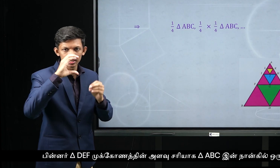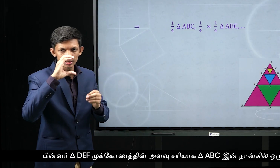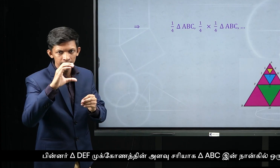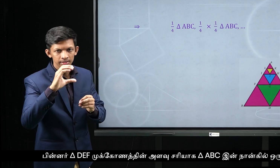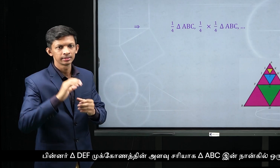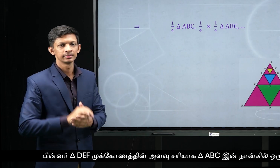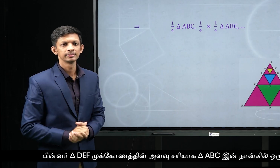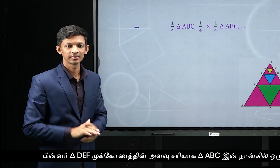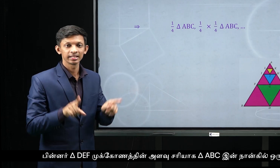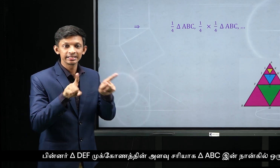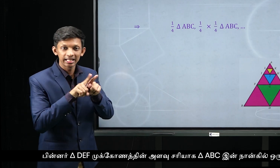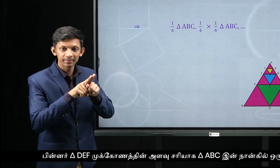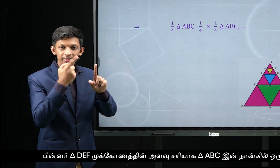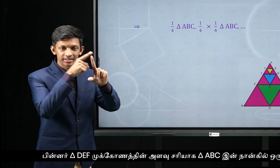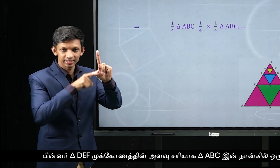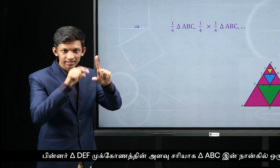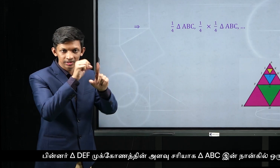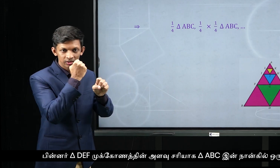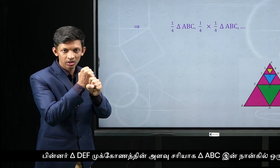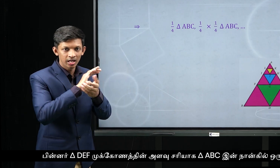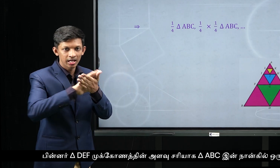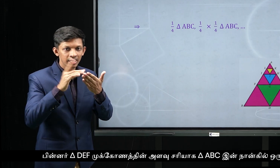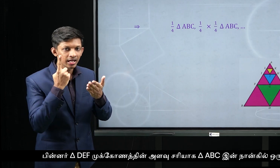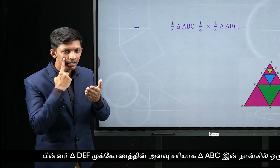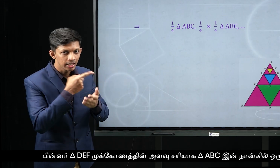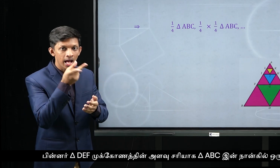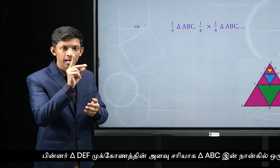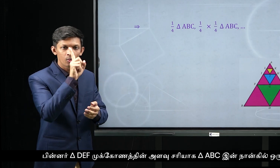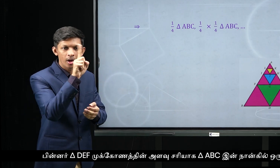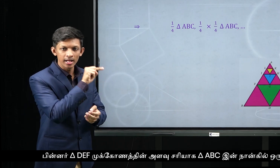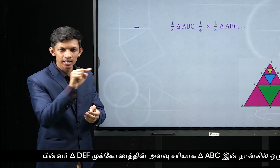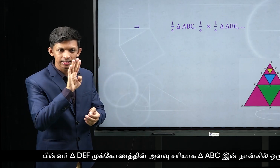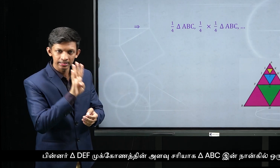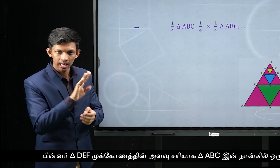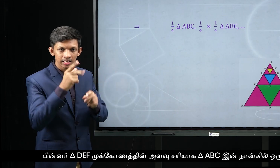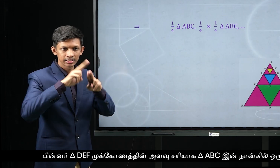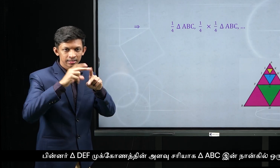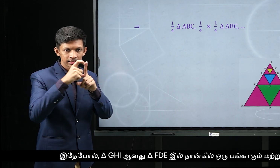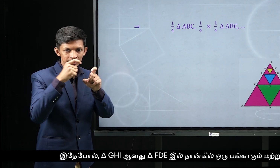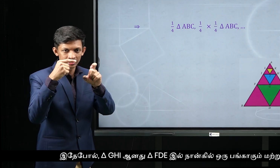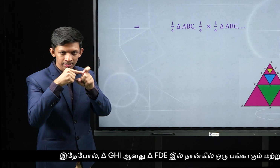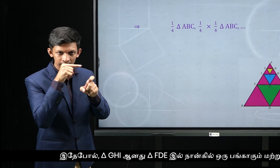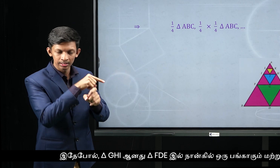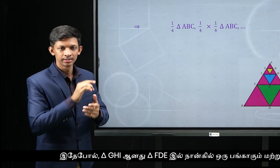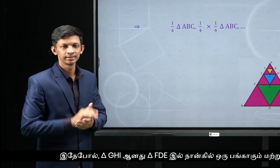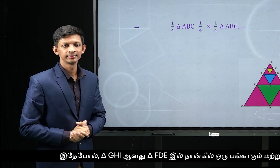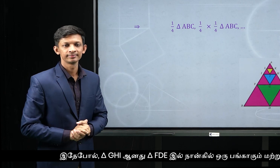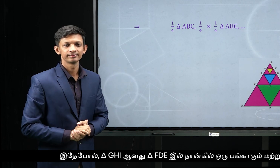முக்கோணம் ABCயின் 4 ஒரு பாகமாகும். இதேபோல்